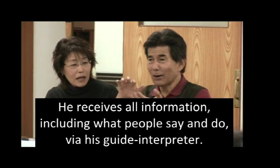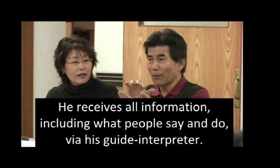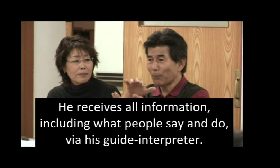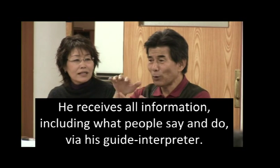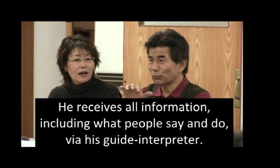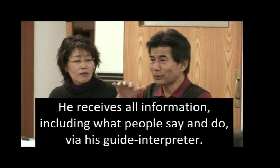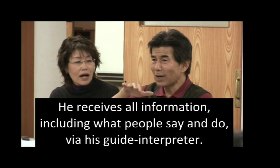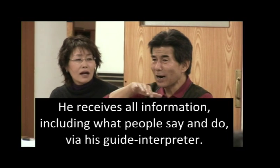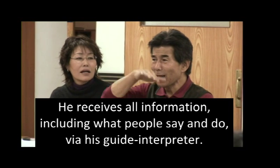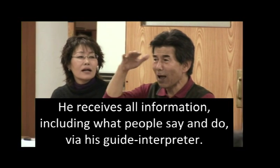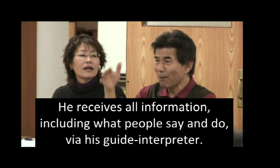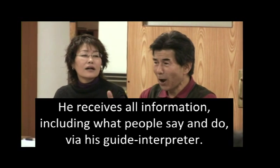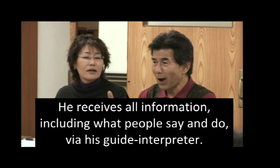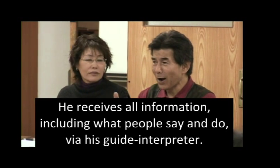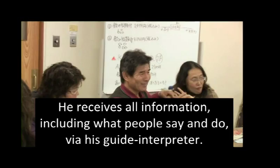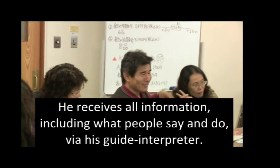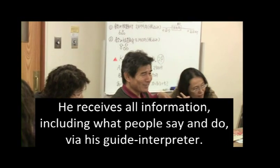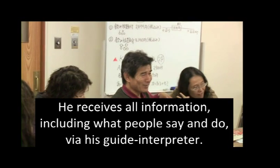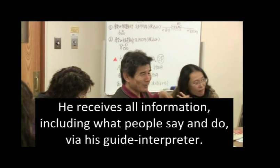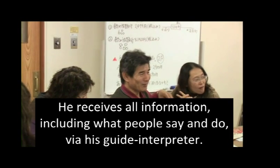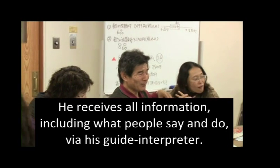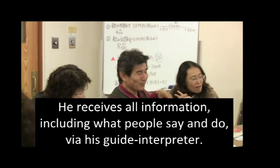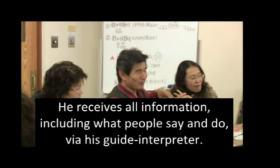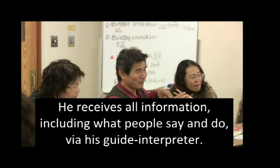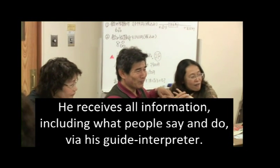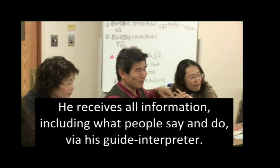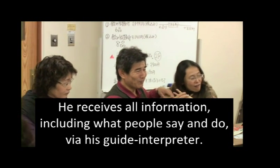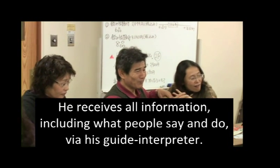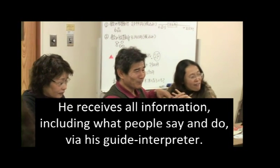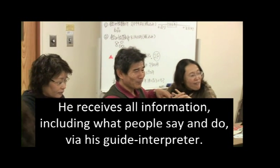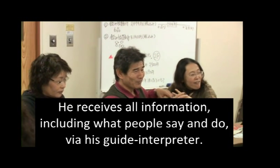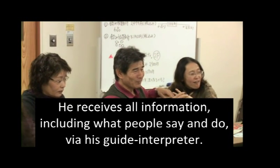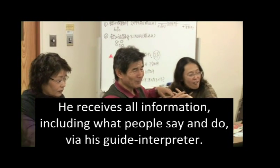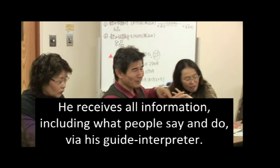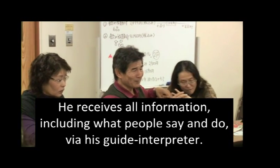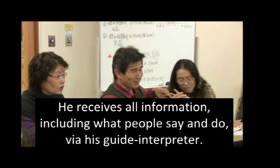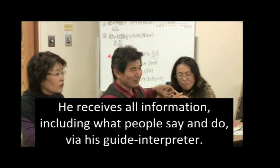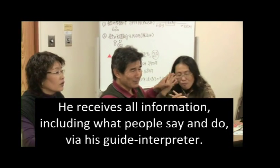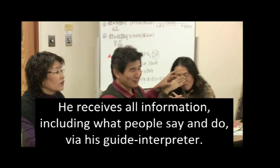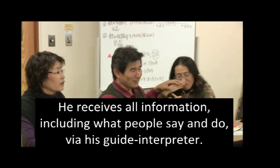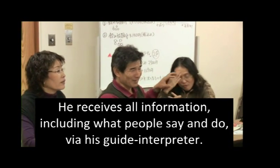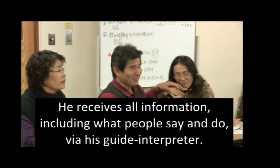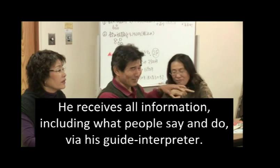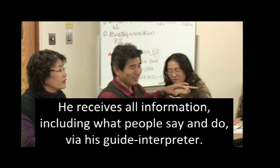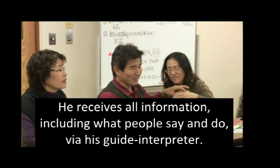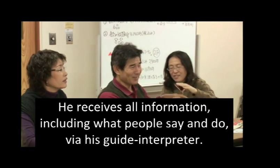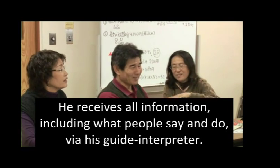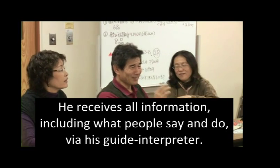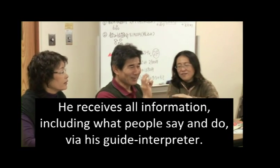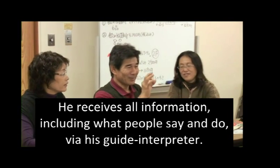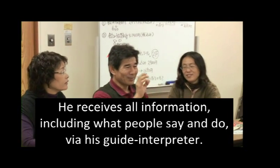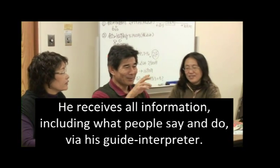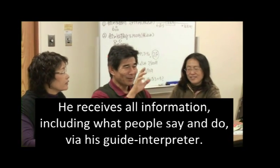など、すべての情報を通訳介助者を通して受け取ります。